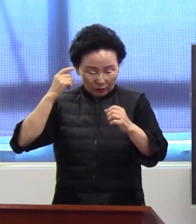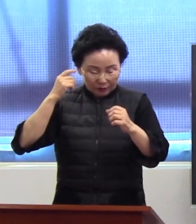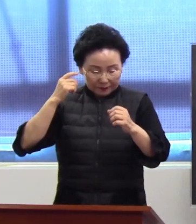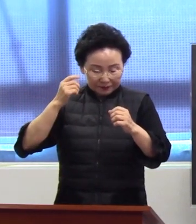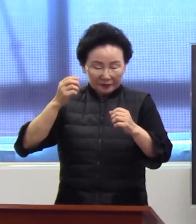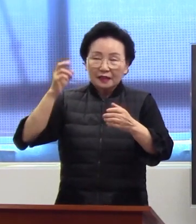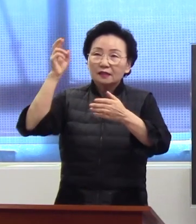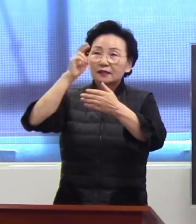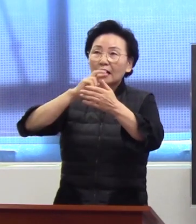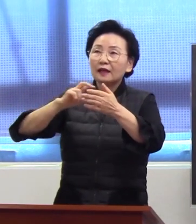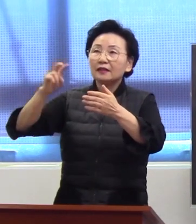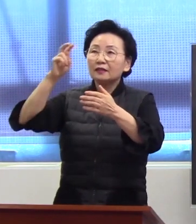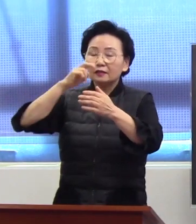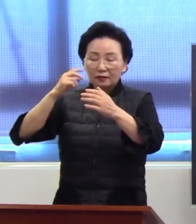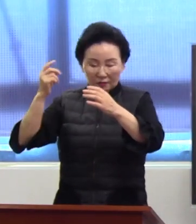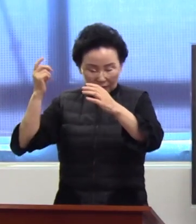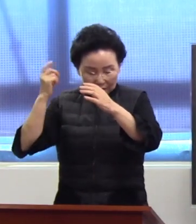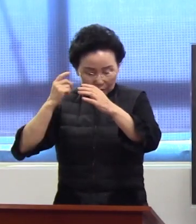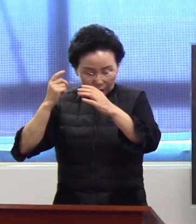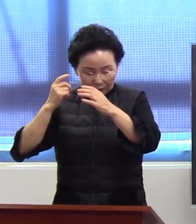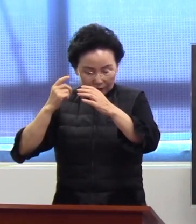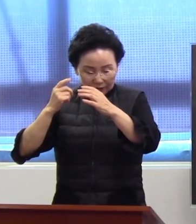들리고 찬양이 들리고